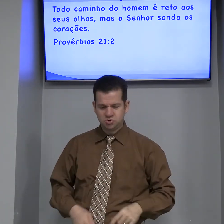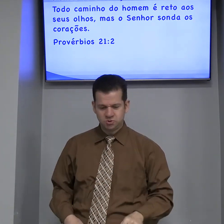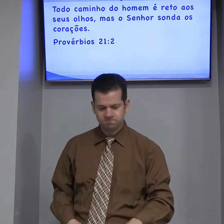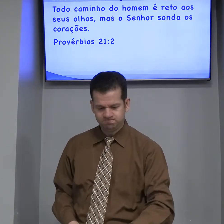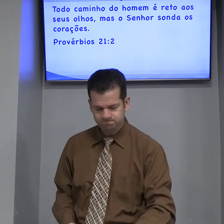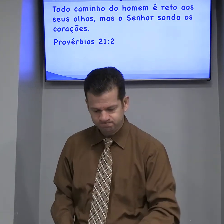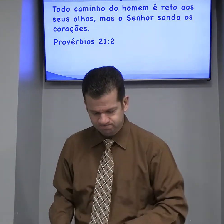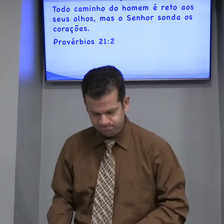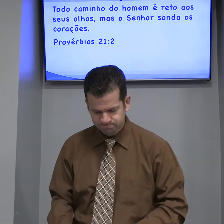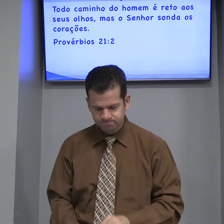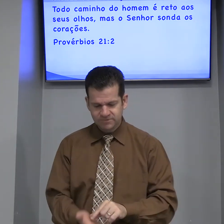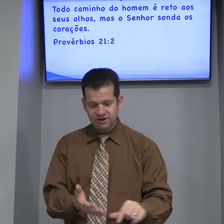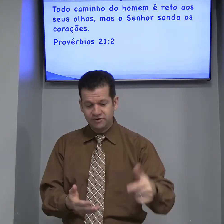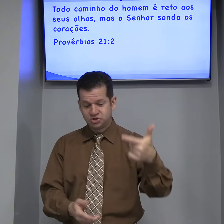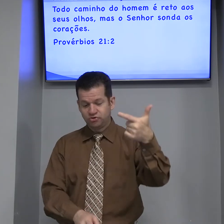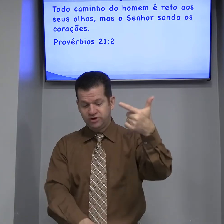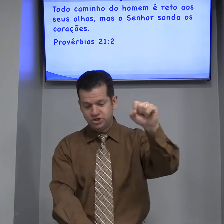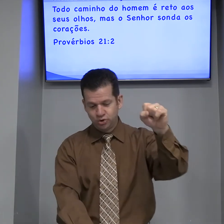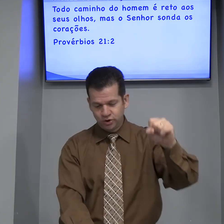gostou. Versículo 28.